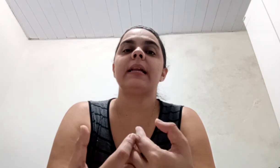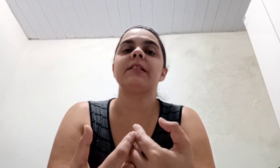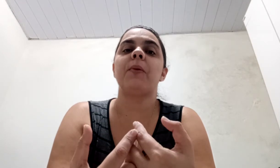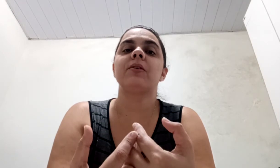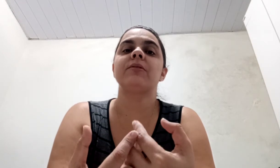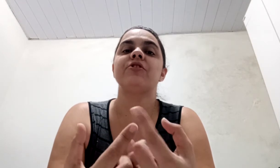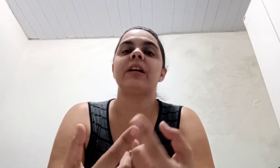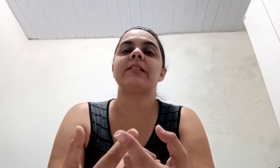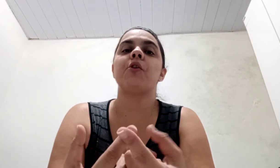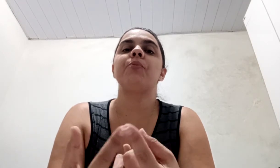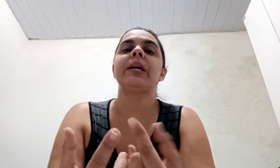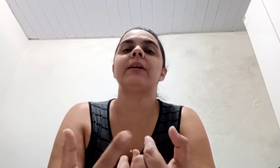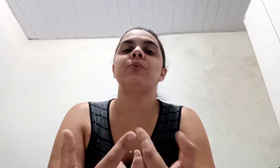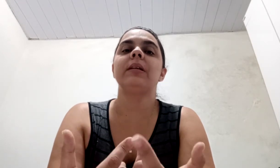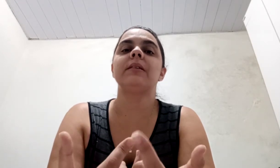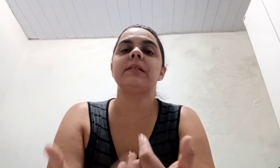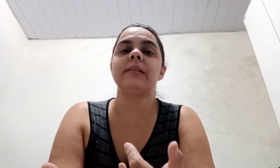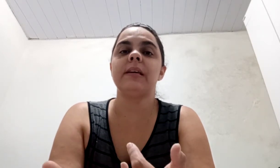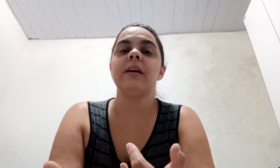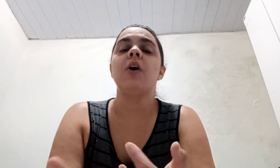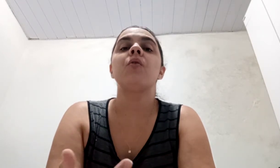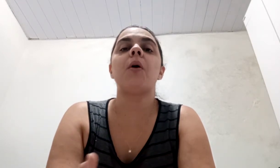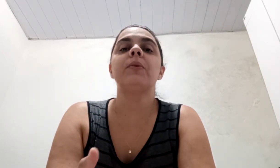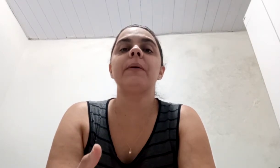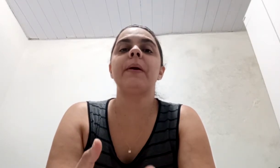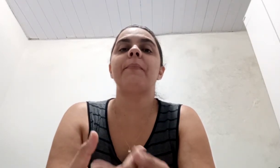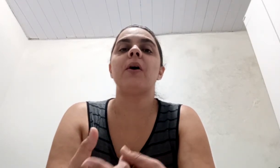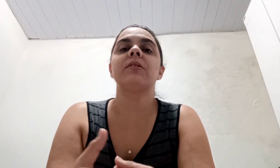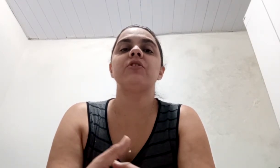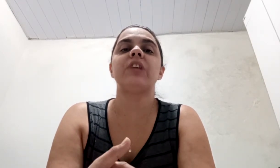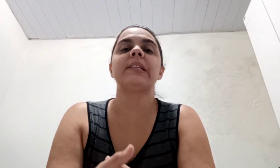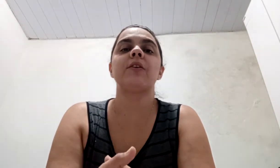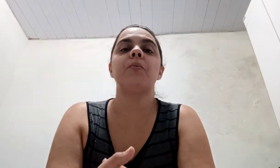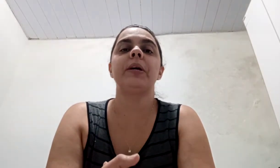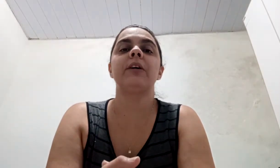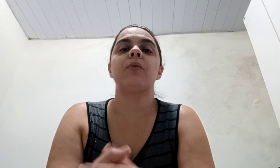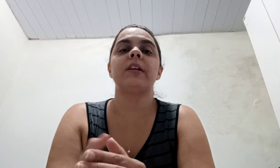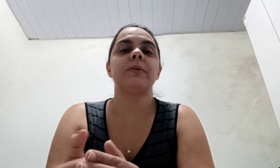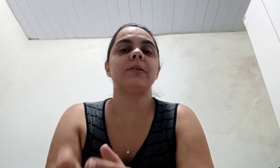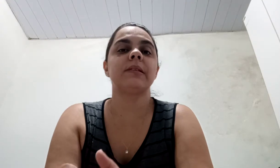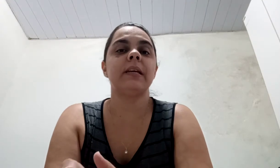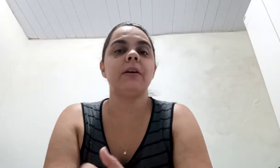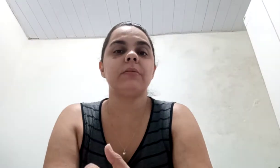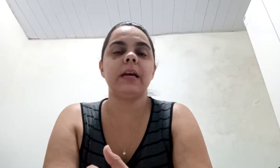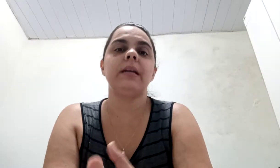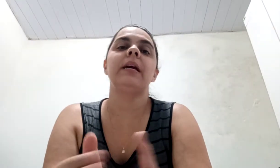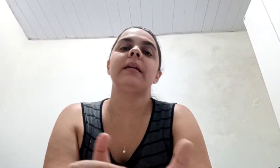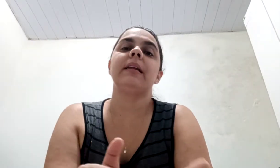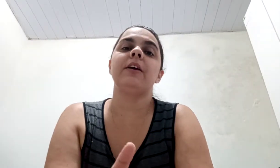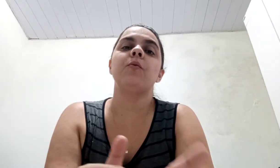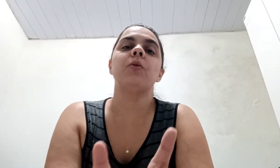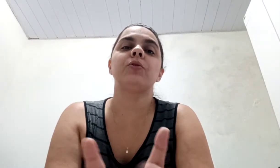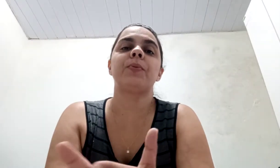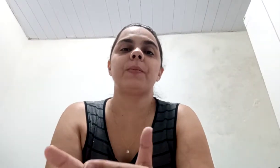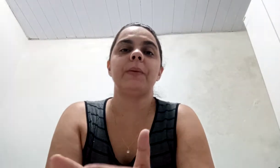elas possam estar se comunicando entre si, como também possam estar se comunicando com as pessoas que não têm nenhum outro problema